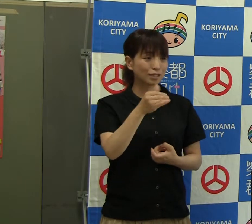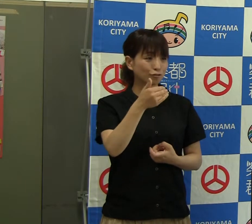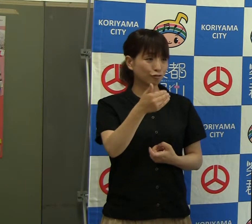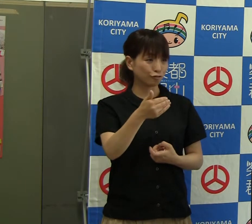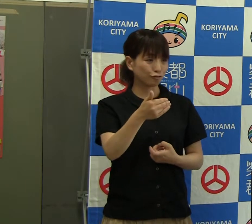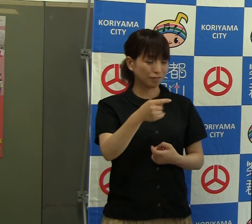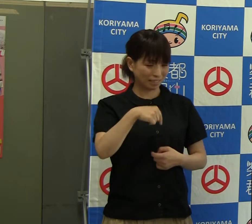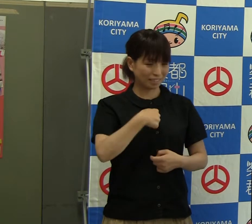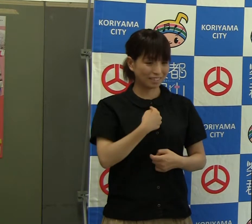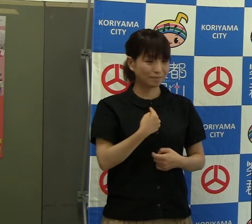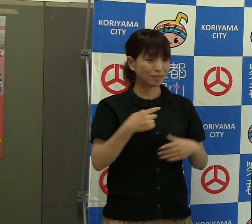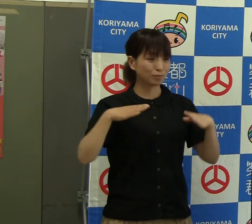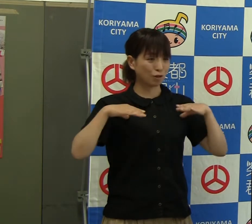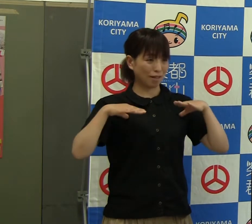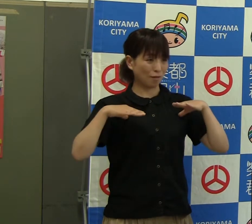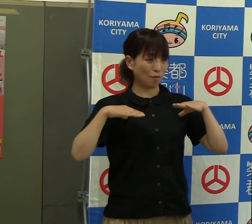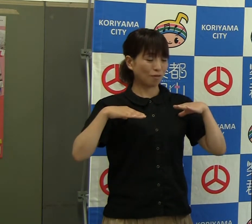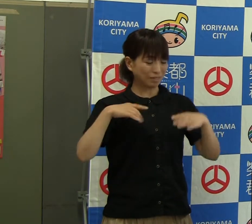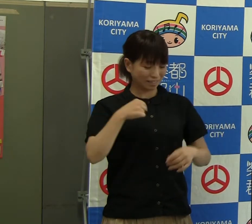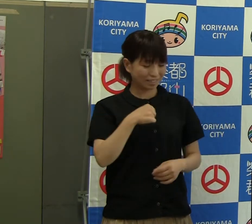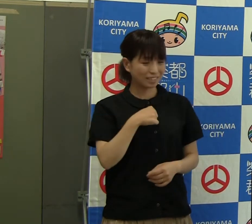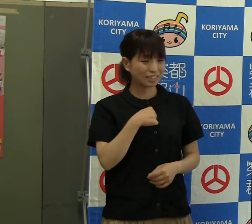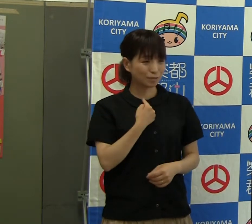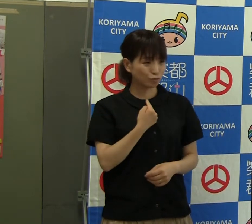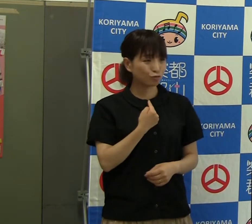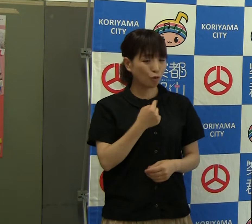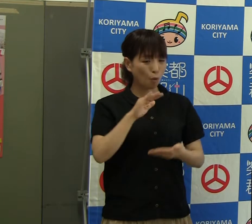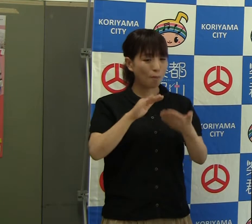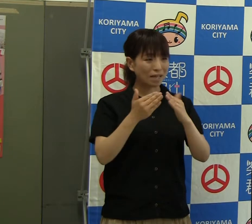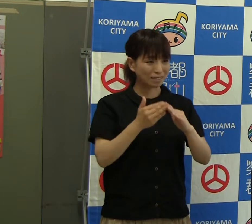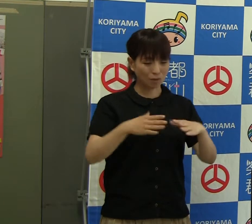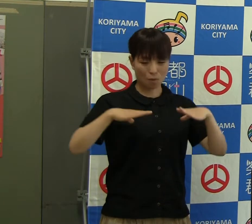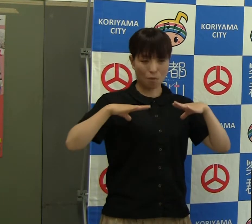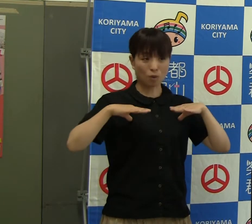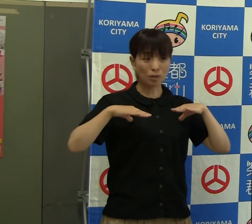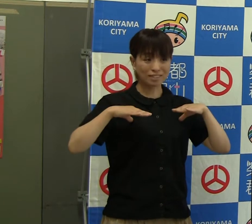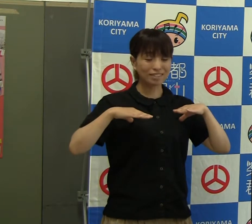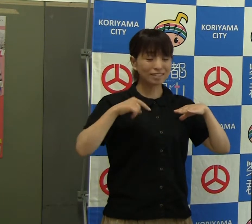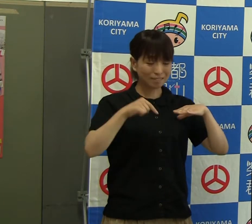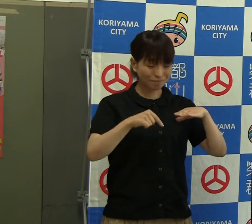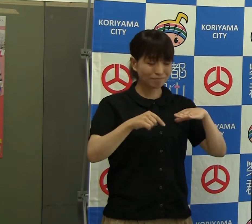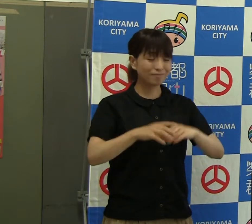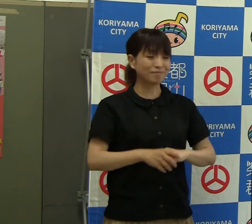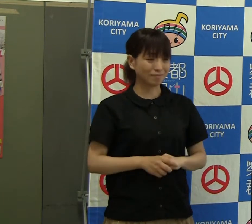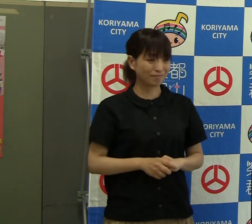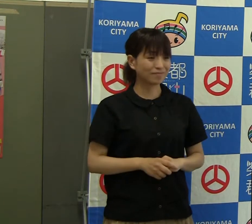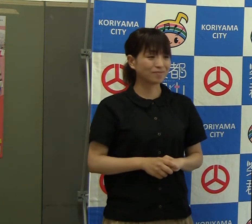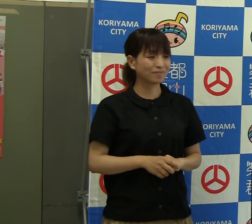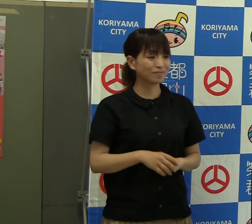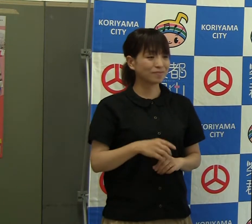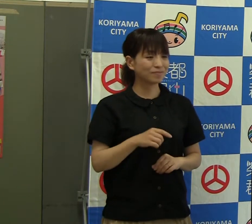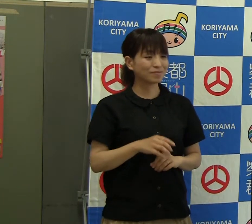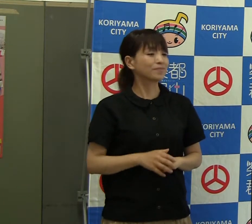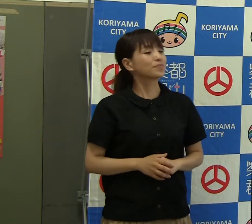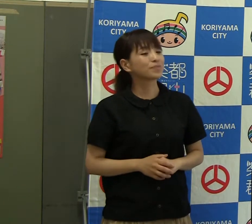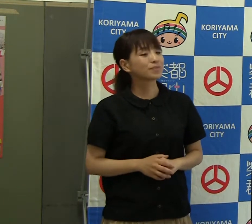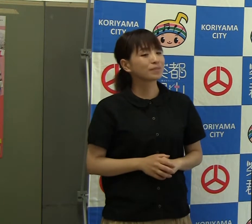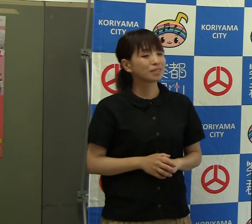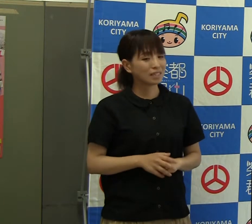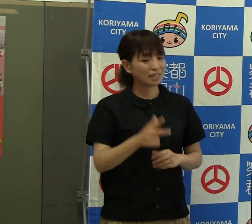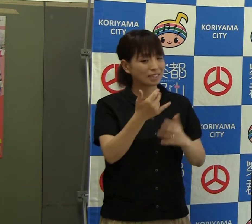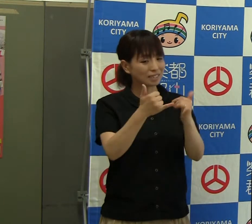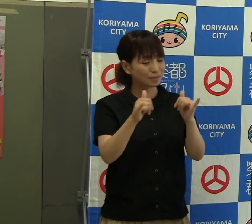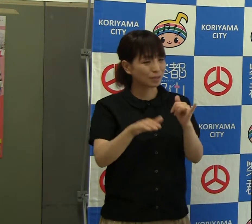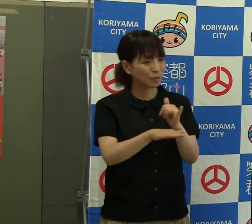が町、オラガ町の誇りと自慢というものを、まあ、市民の